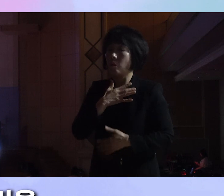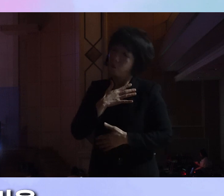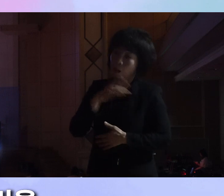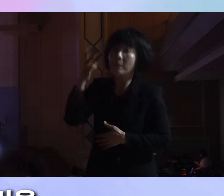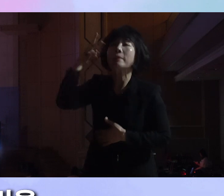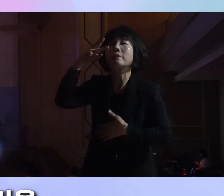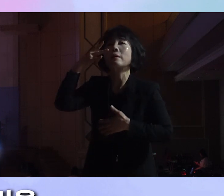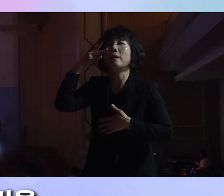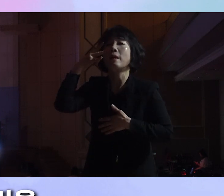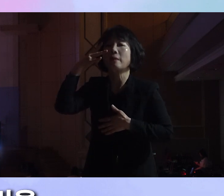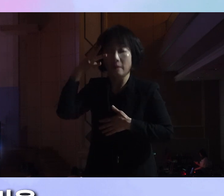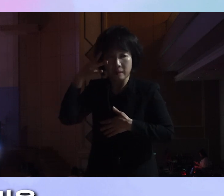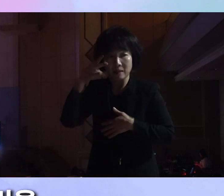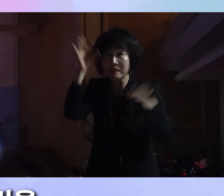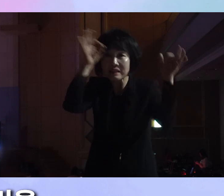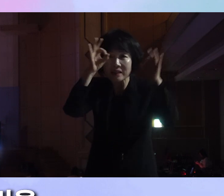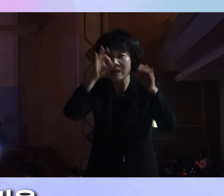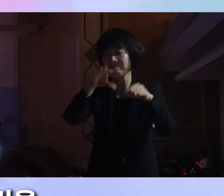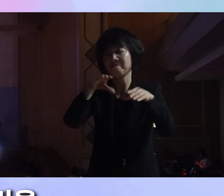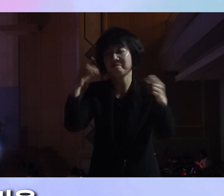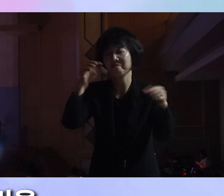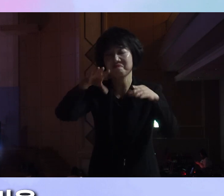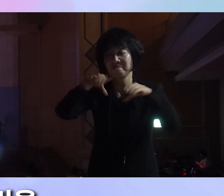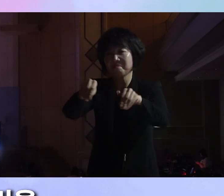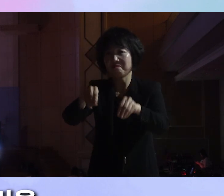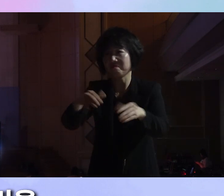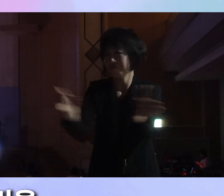예, 수색 중단하겠습니다.